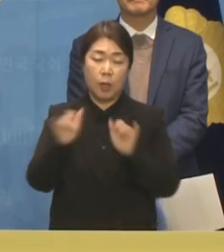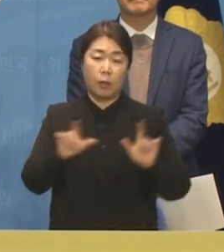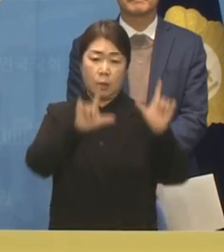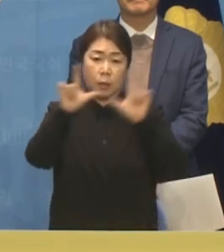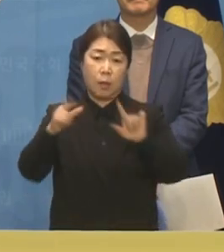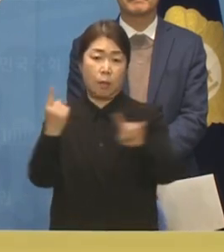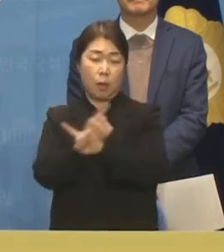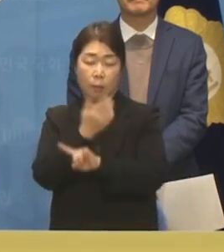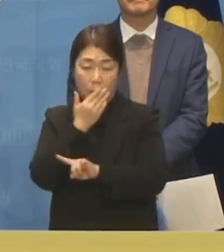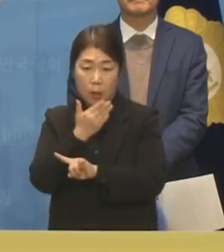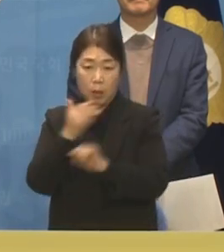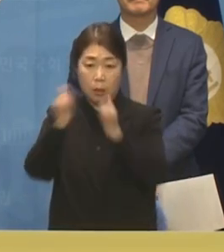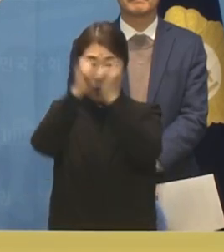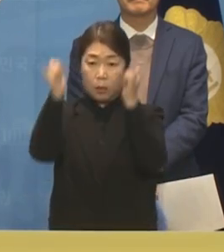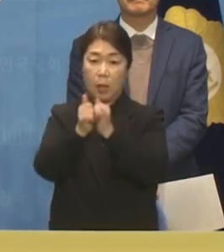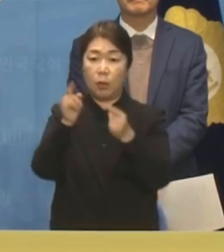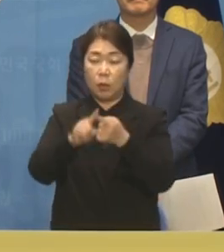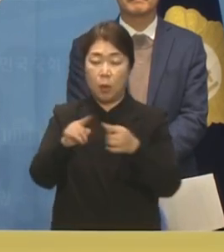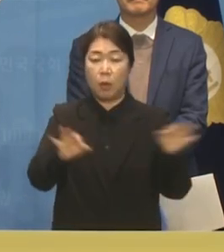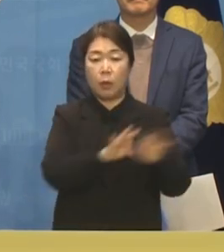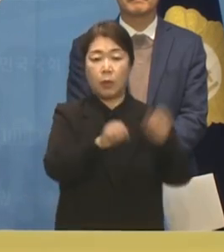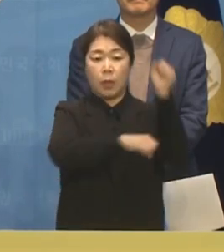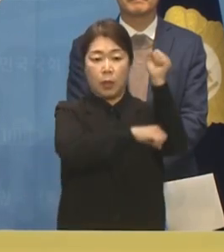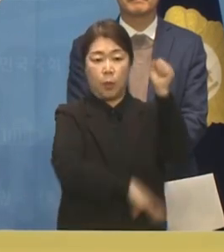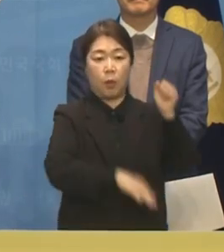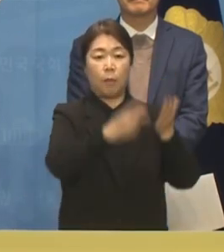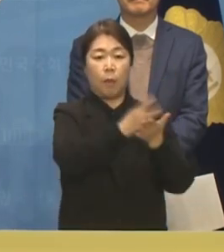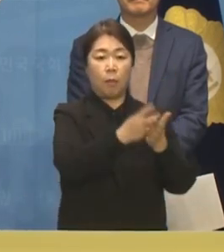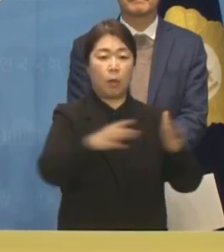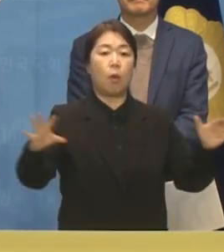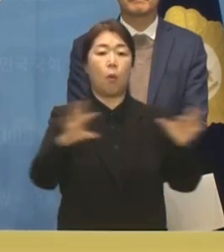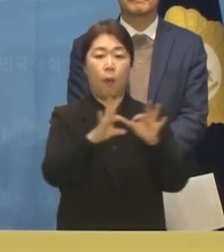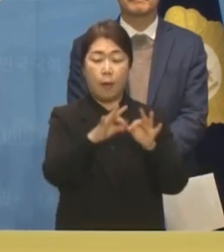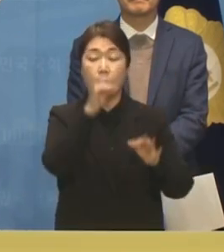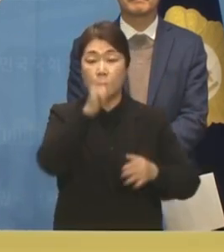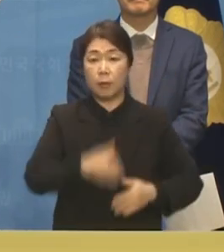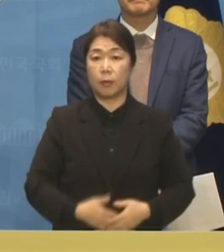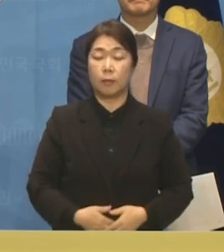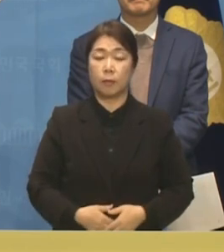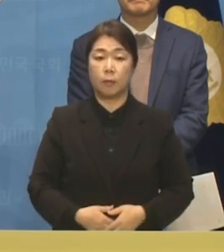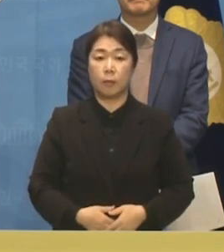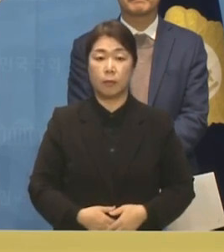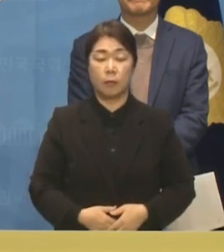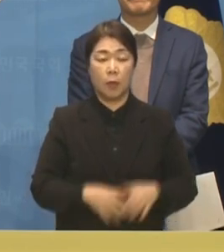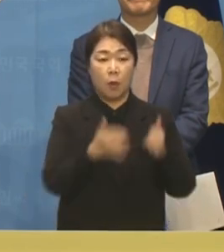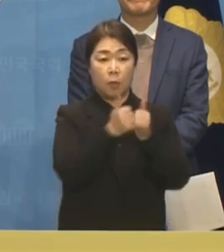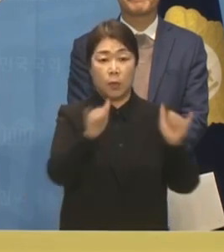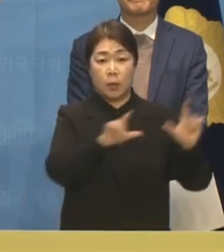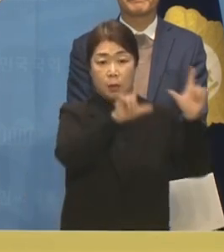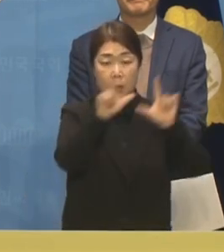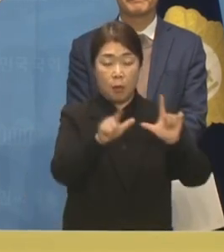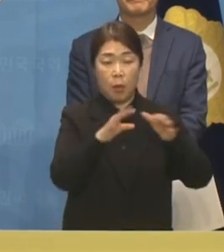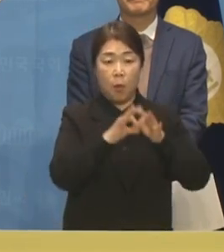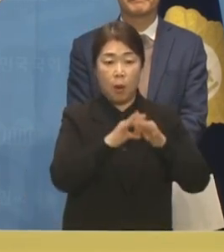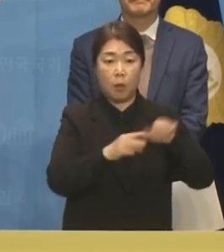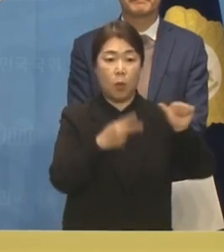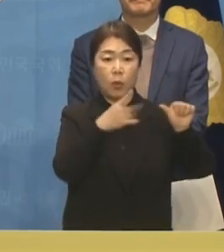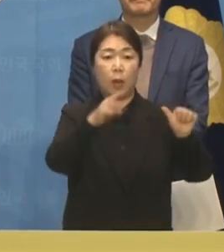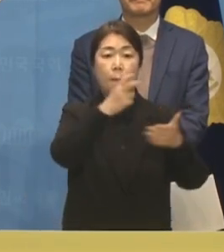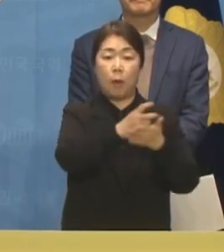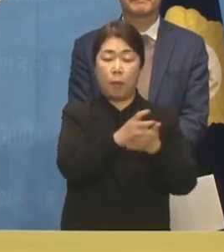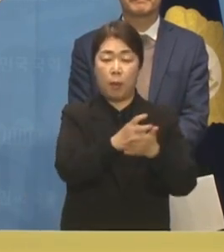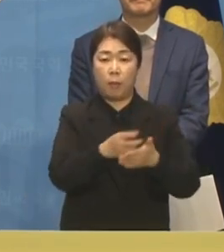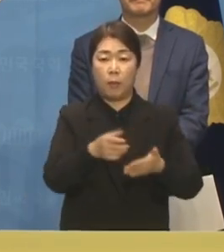있는 사회적 경제 기본법이 연결되어 있습니다. 이 민생 5대 법안